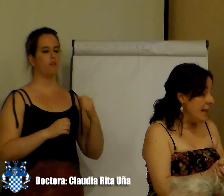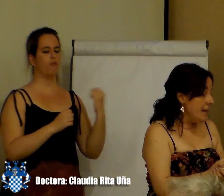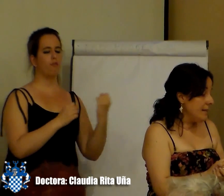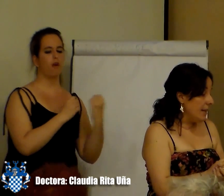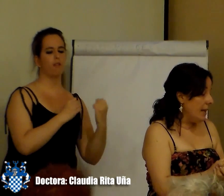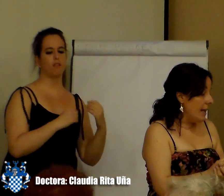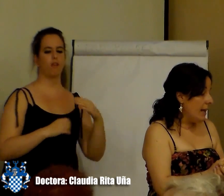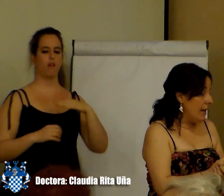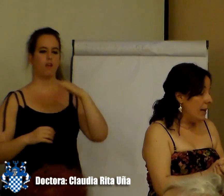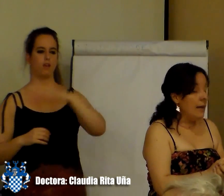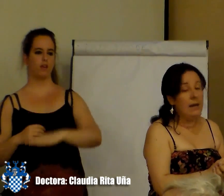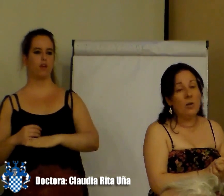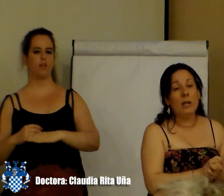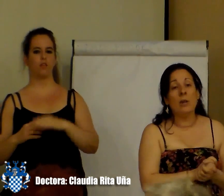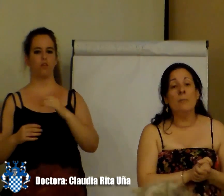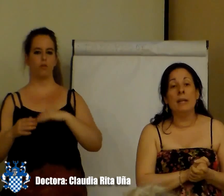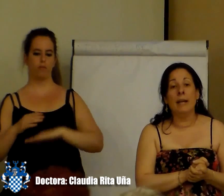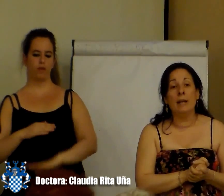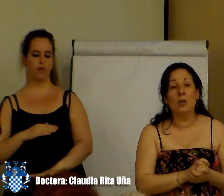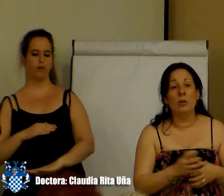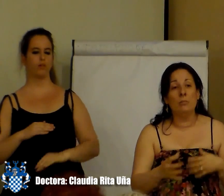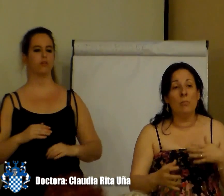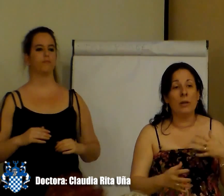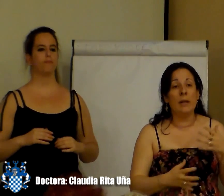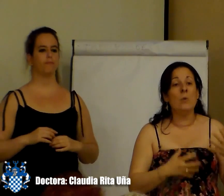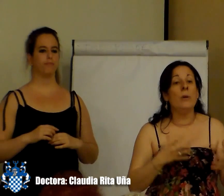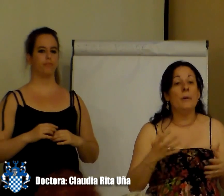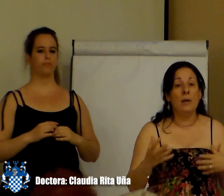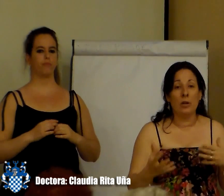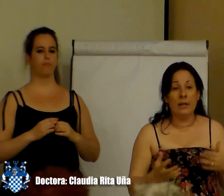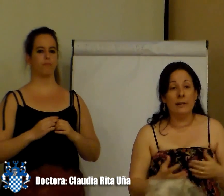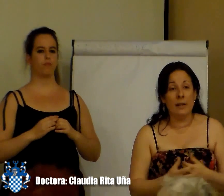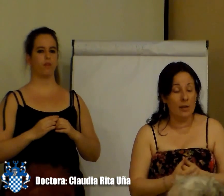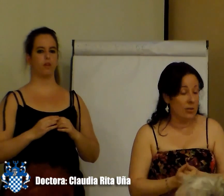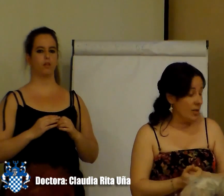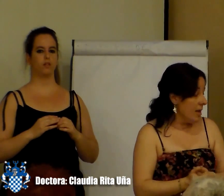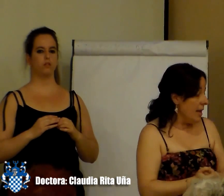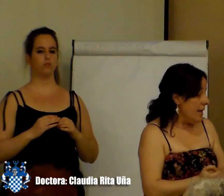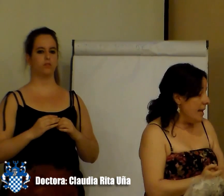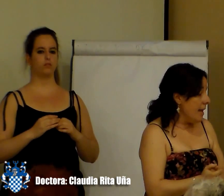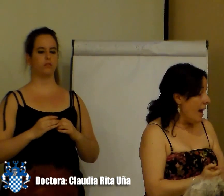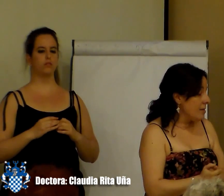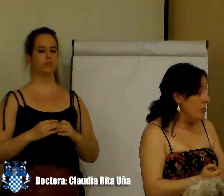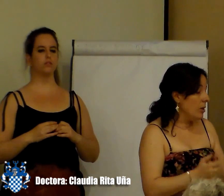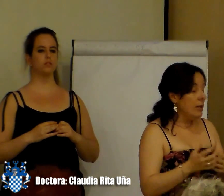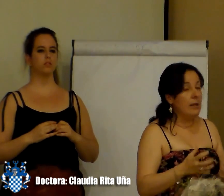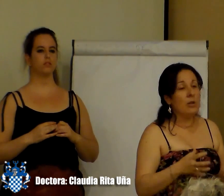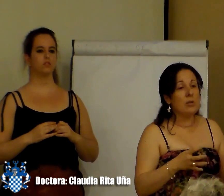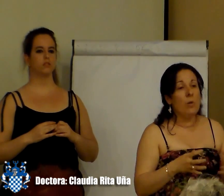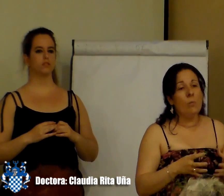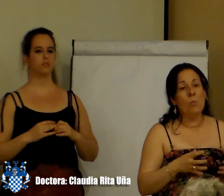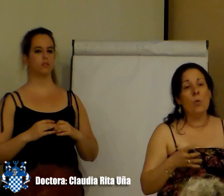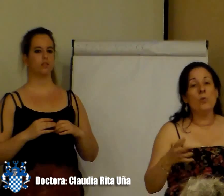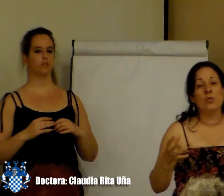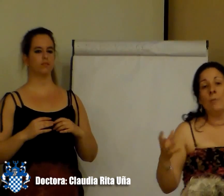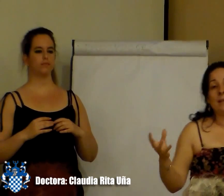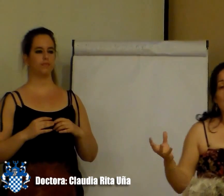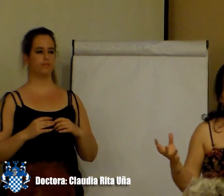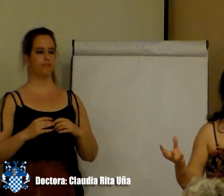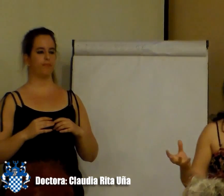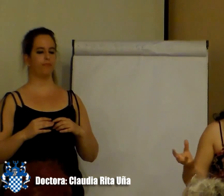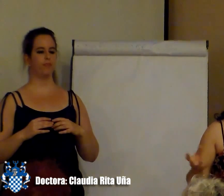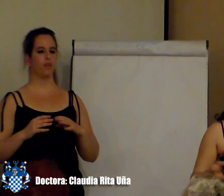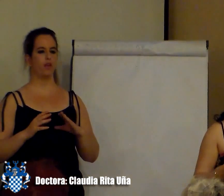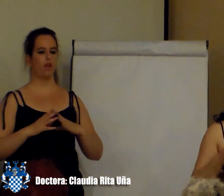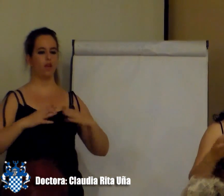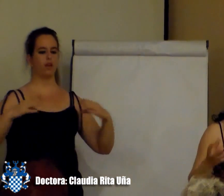en el 2010 el Colegio Americano renueva los criterios y hace unos criterios mucho